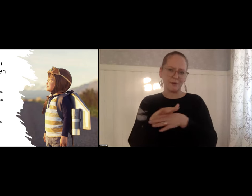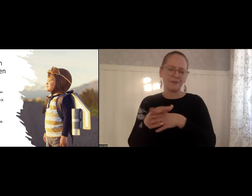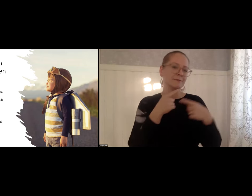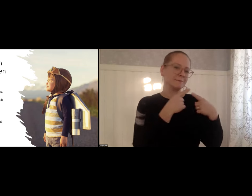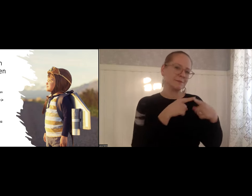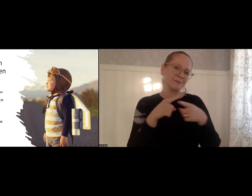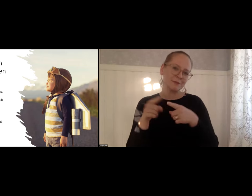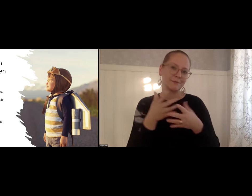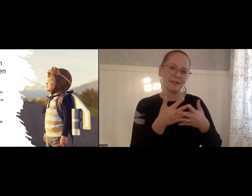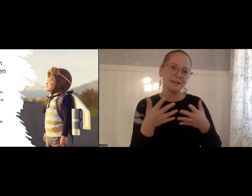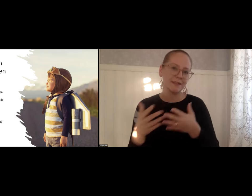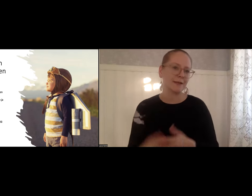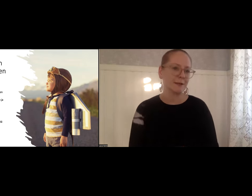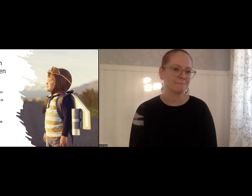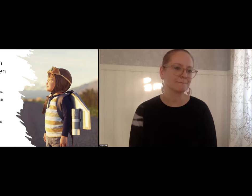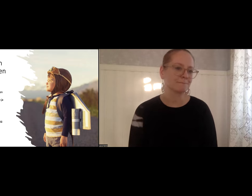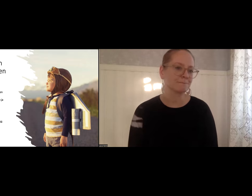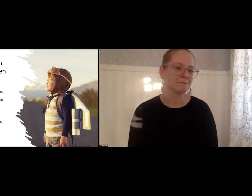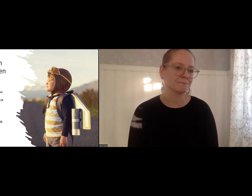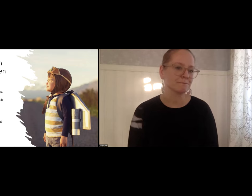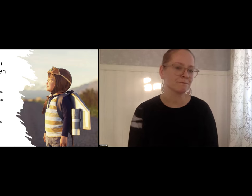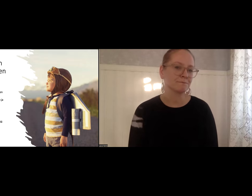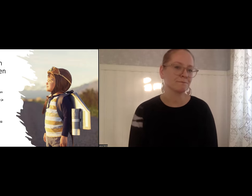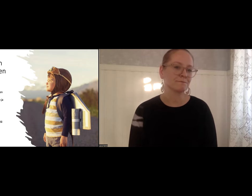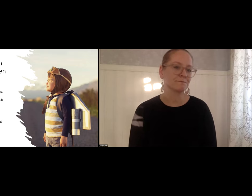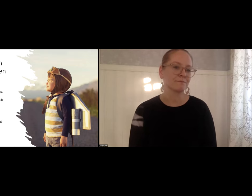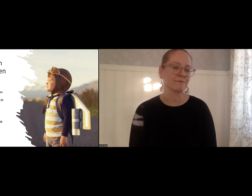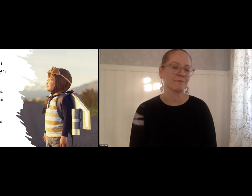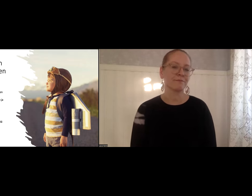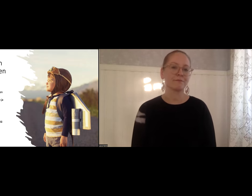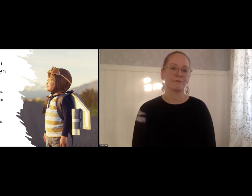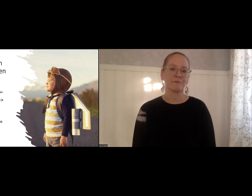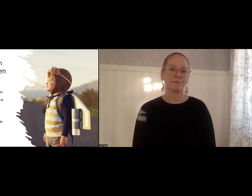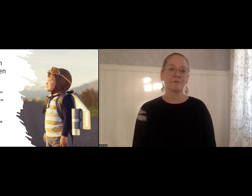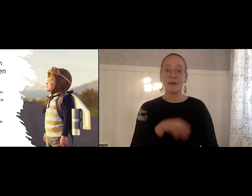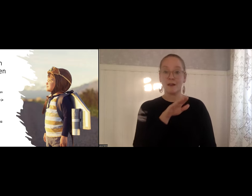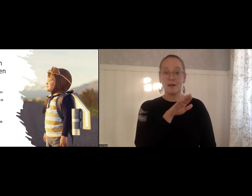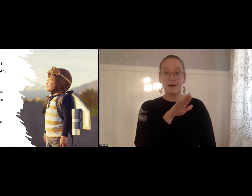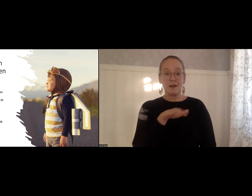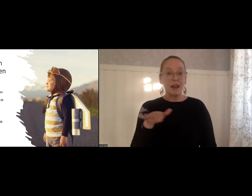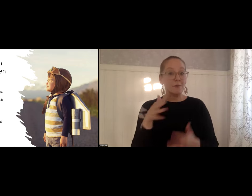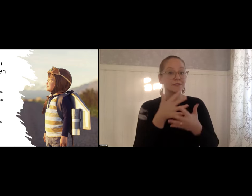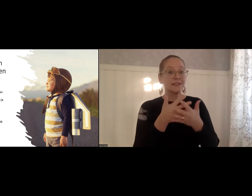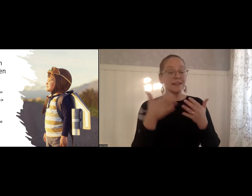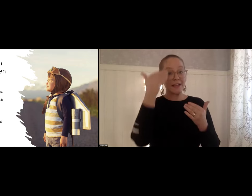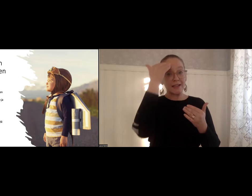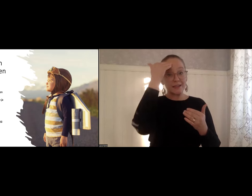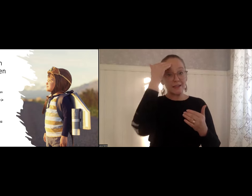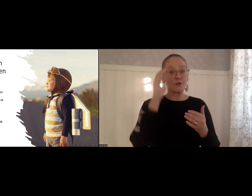pienelläkin kielitaidolla liikkeelle lähtevää lasta erilaisilla keinoilla ja lisäämään ja parantamaan omaa